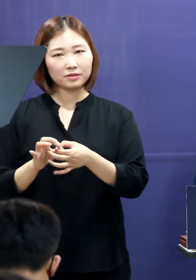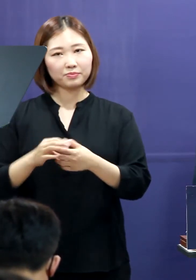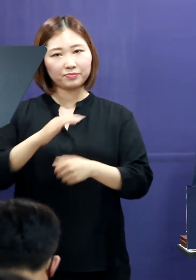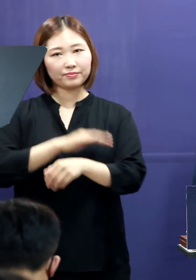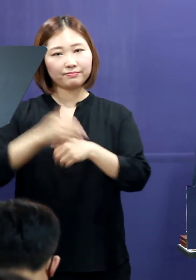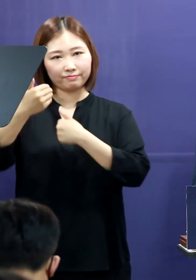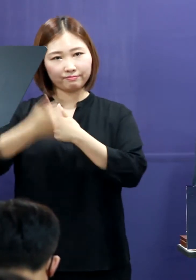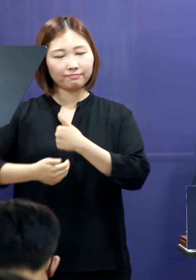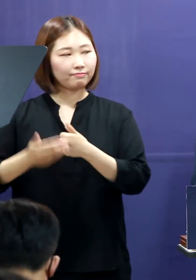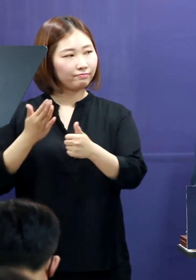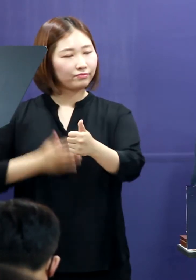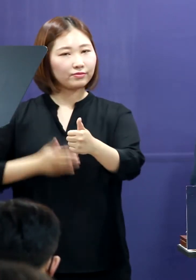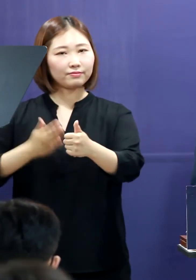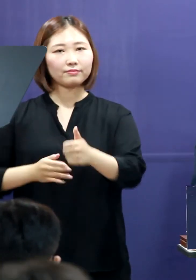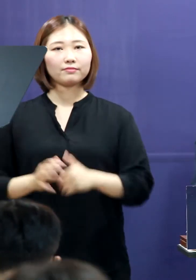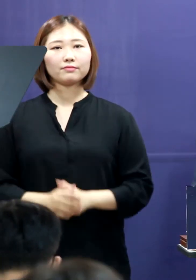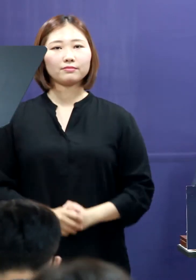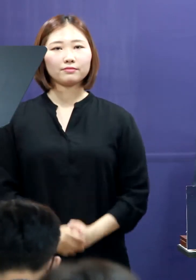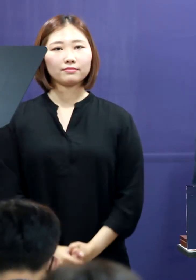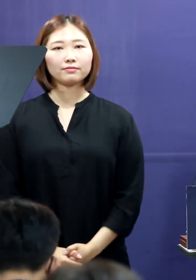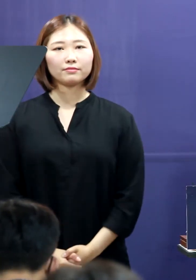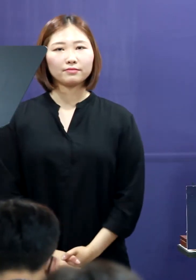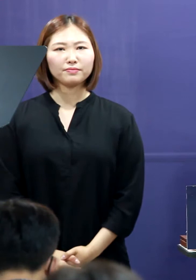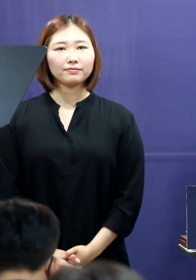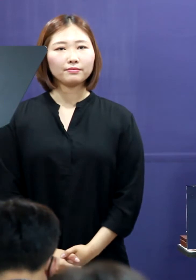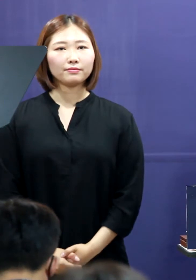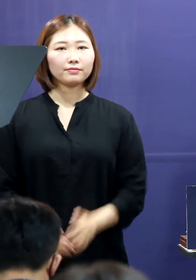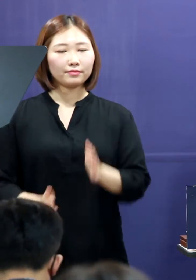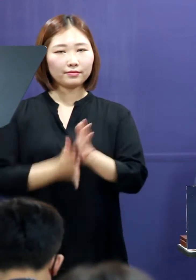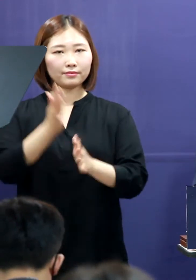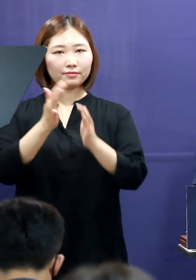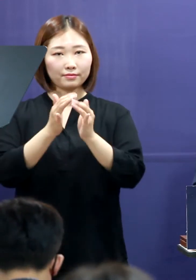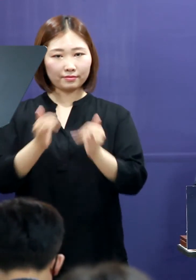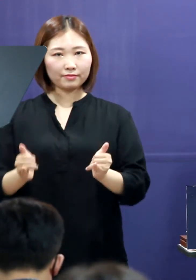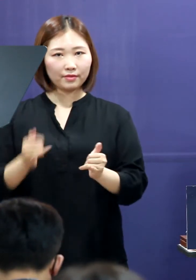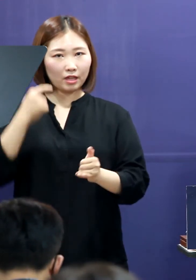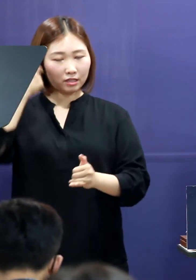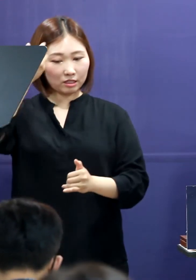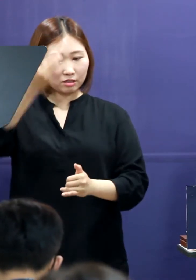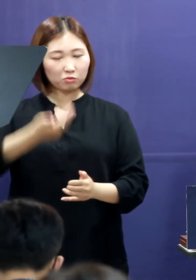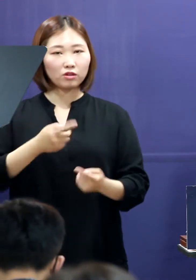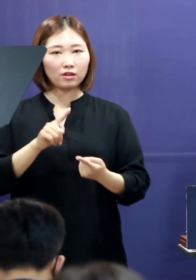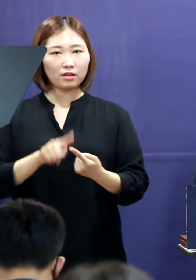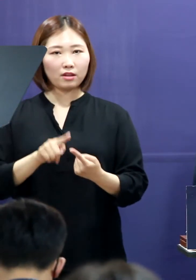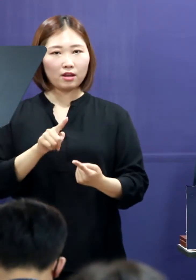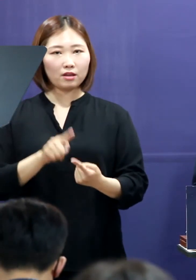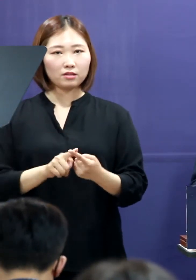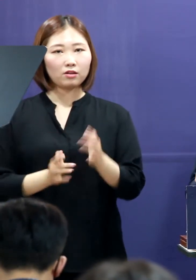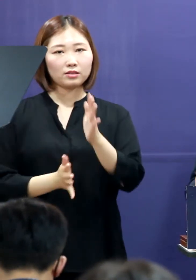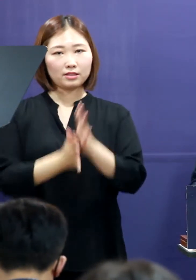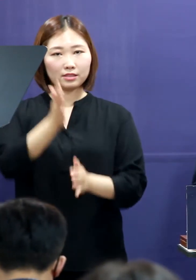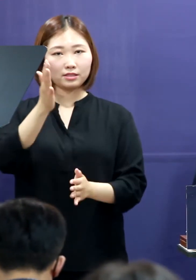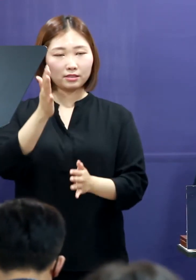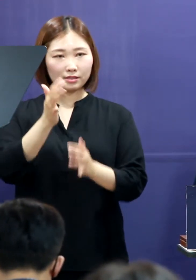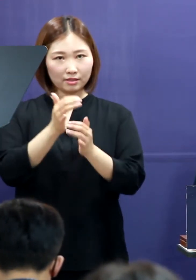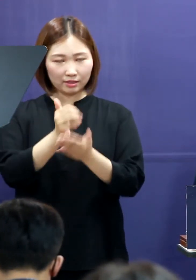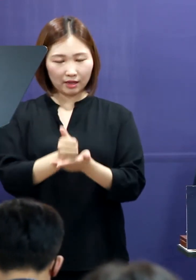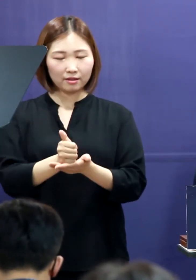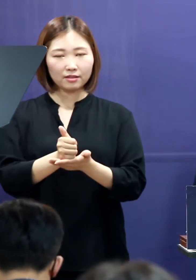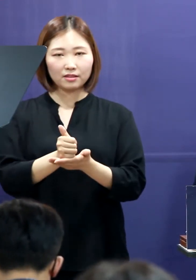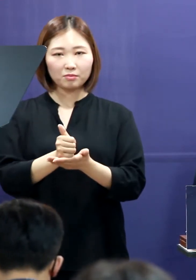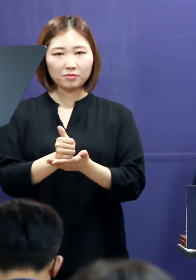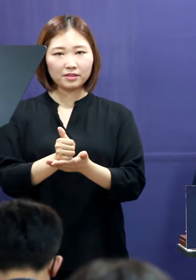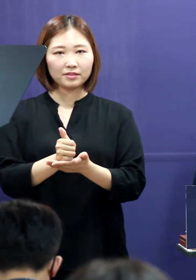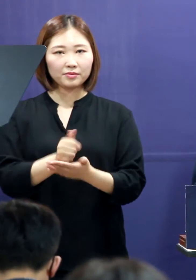부탁드리겠습니다. 네, 이어서 시민들의 질문에 시장님이 직접 답변하는 신문시답을 진행하겠습니다. 질문은